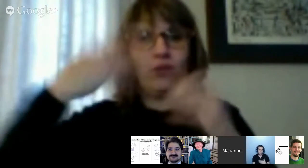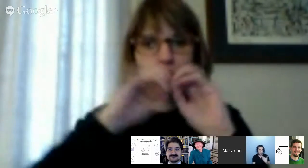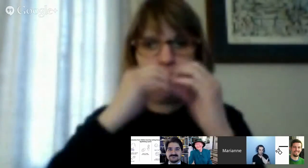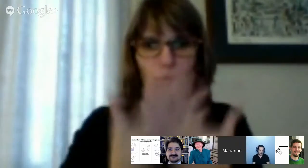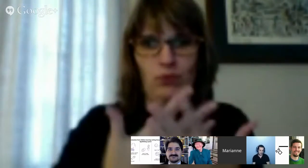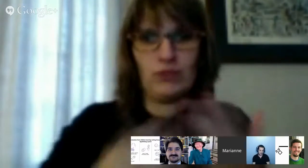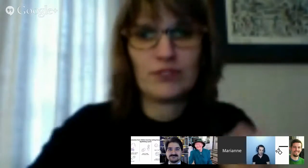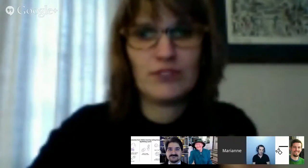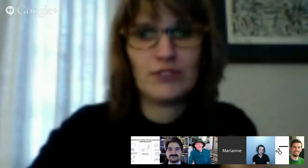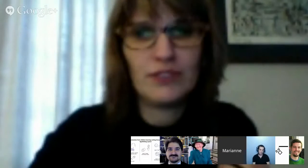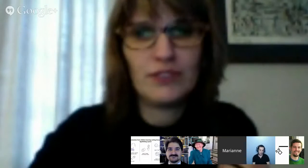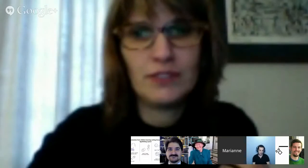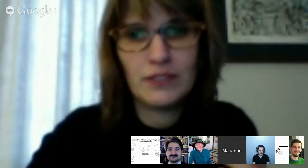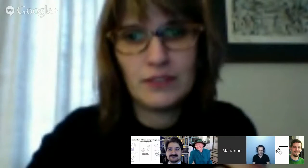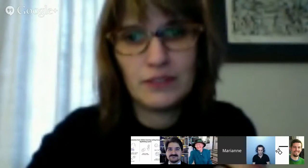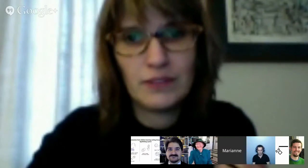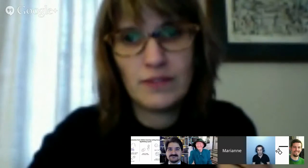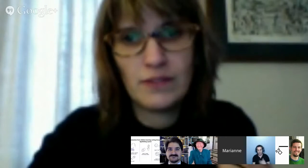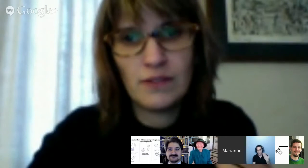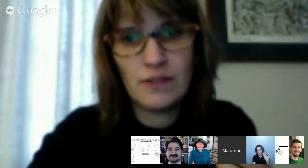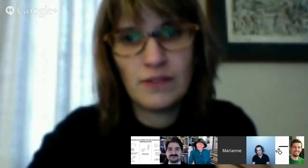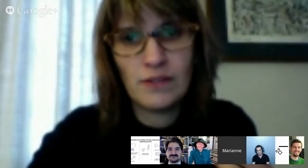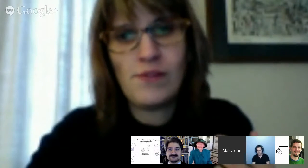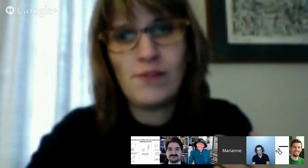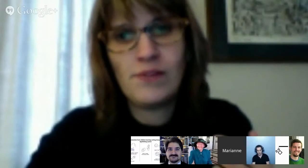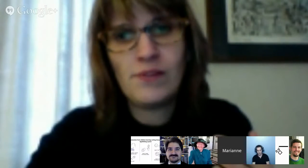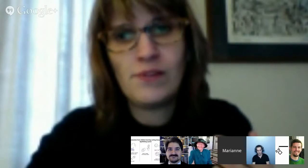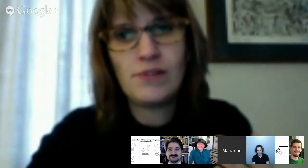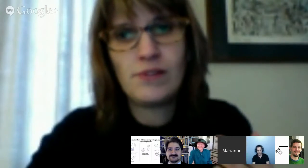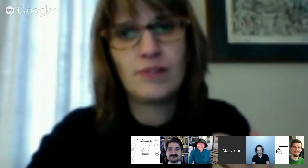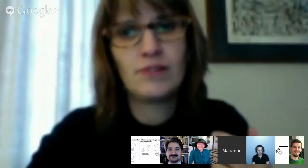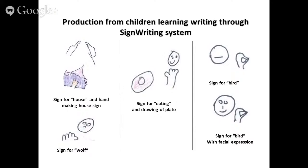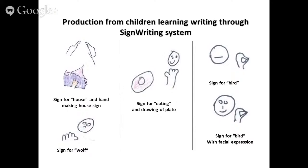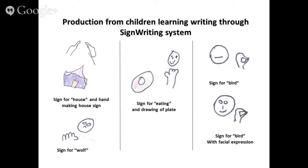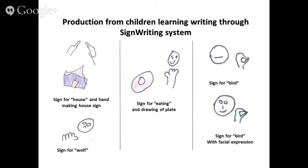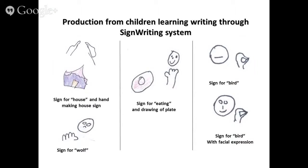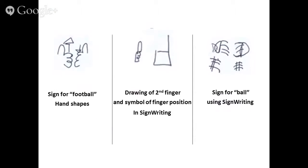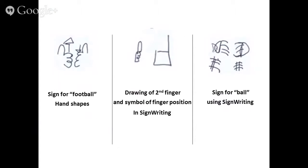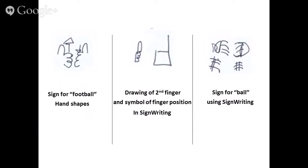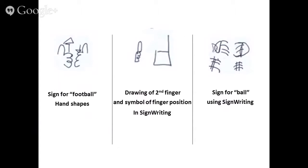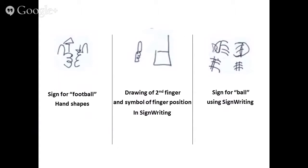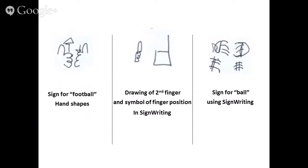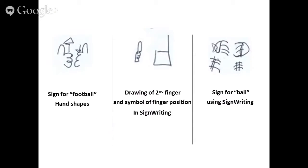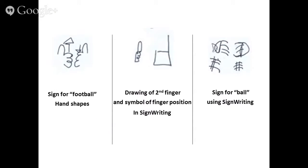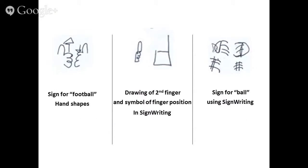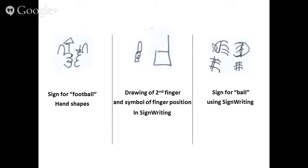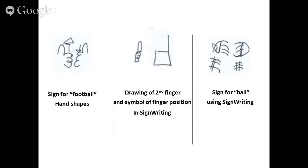passo a passo que isso foi acontecendo. Next PowerPoint, next slide, please.